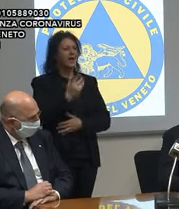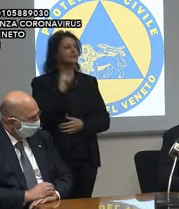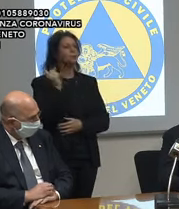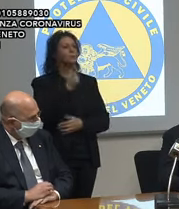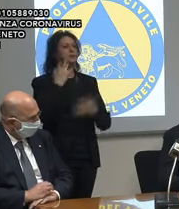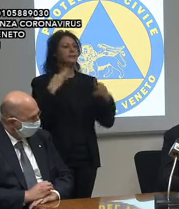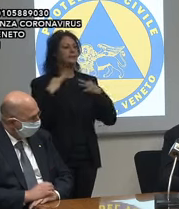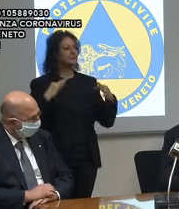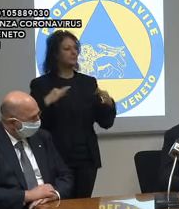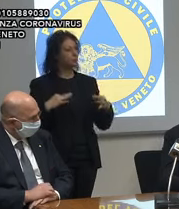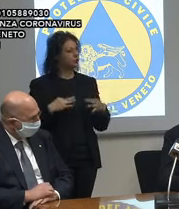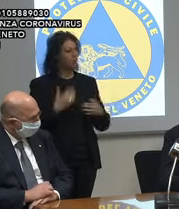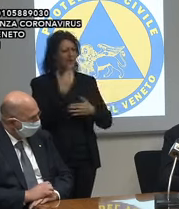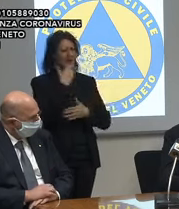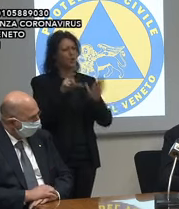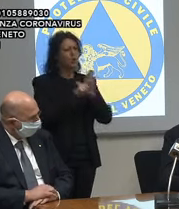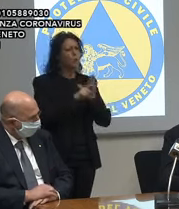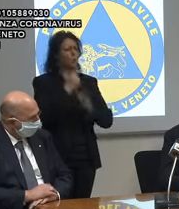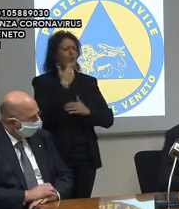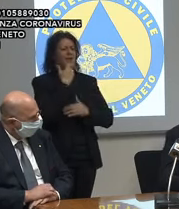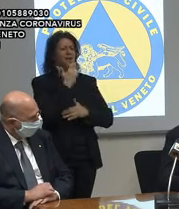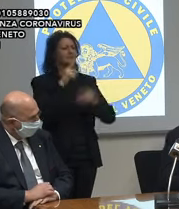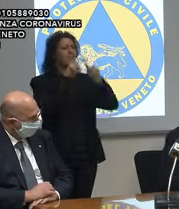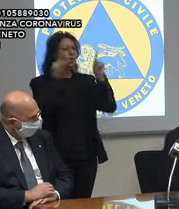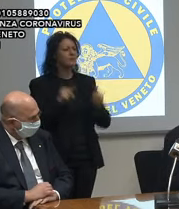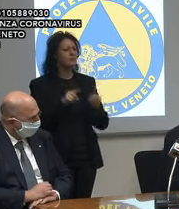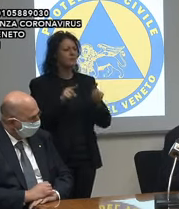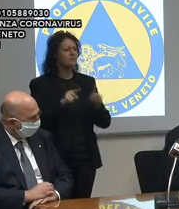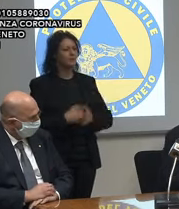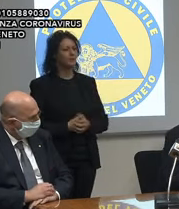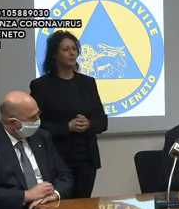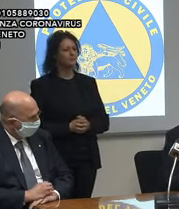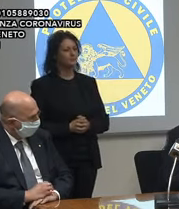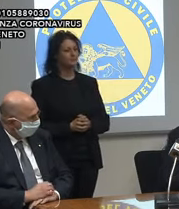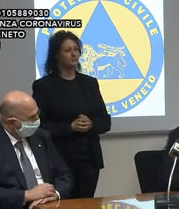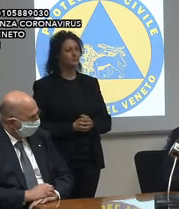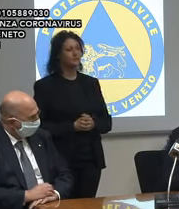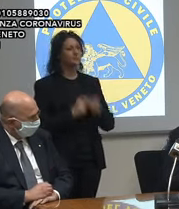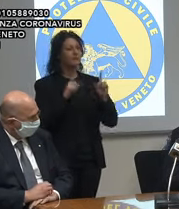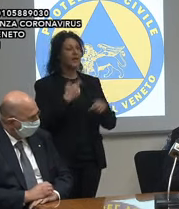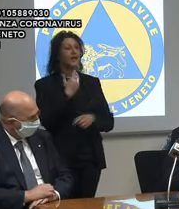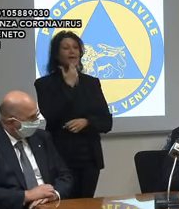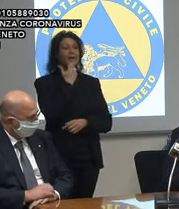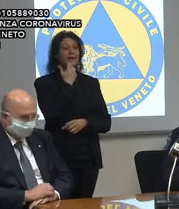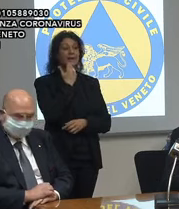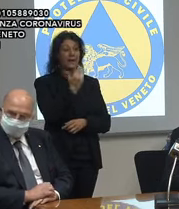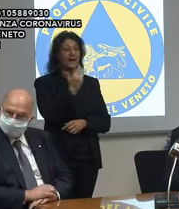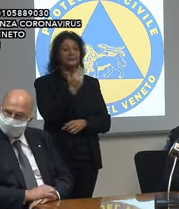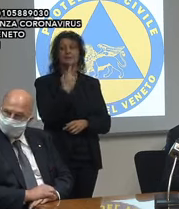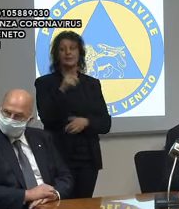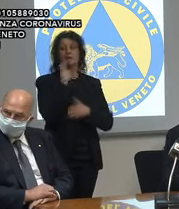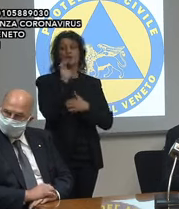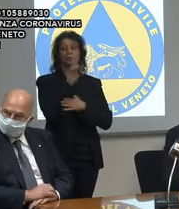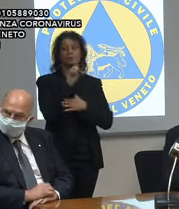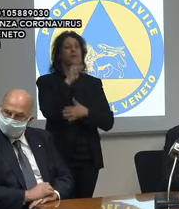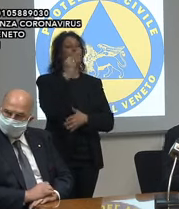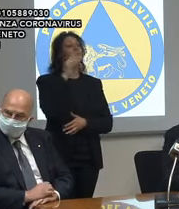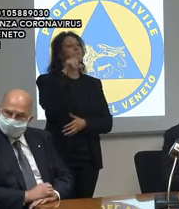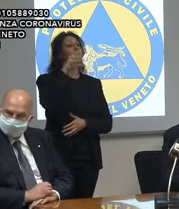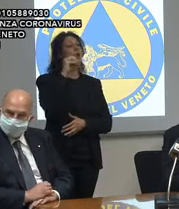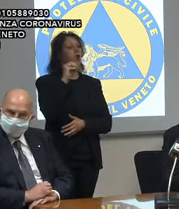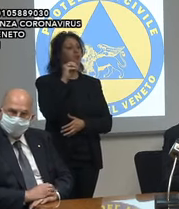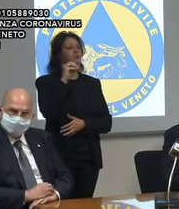istituzioni, al comune, alla provincia. Però lasciatemi dire un ringraziamento particolare che vorrei fare al dottor Flore, perché